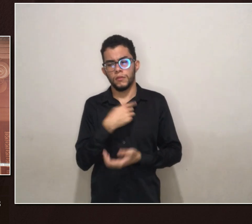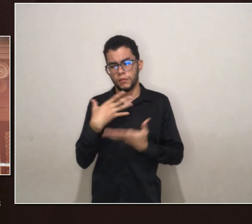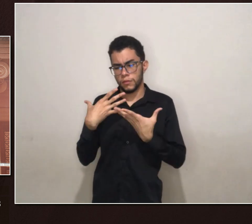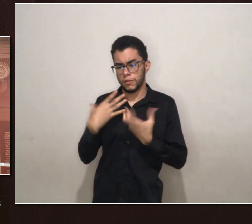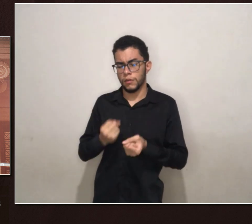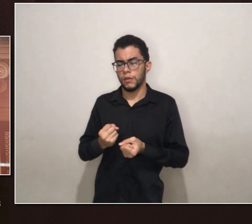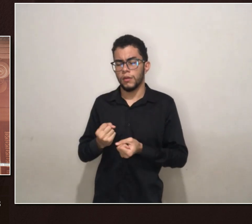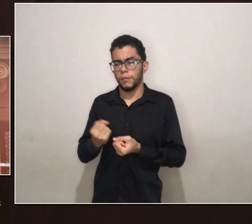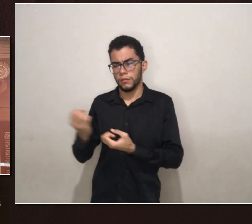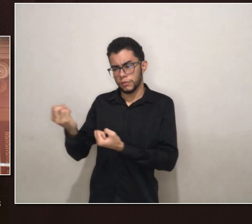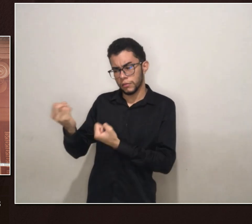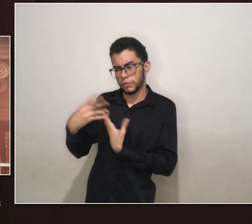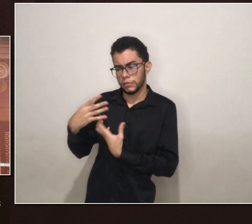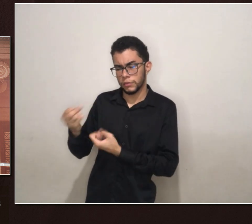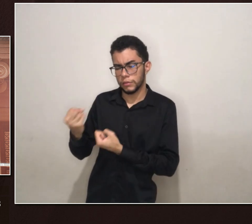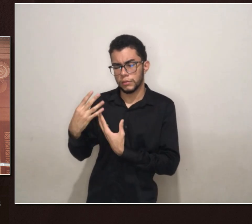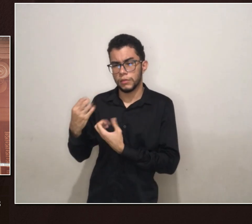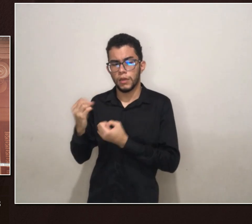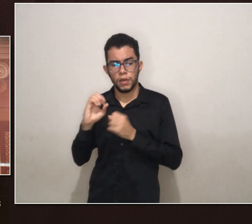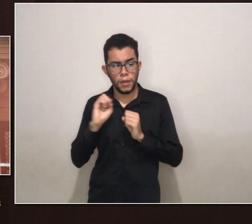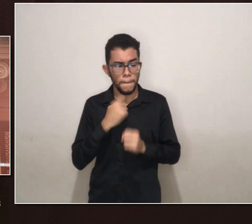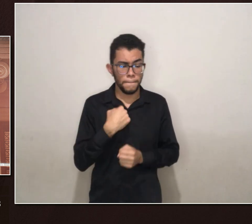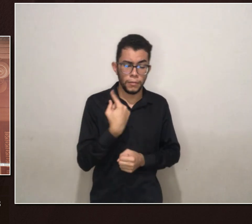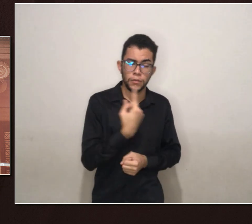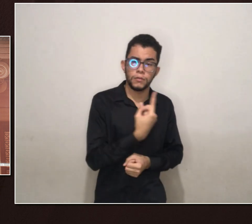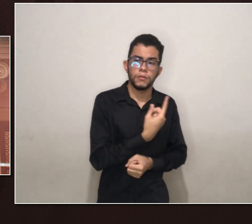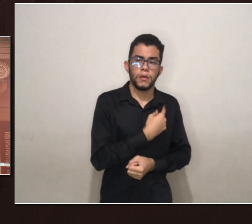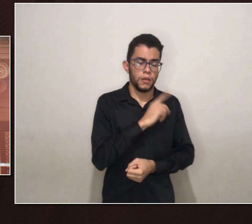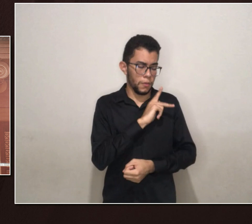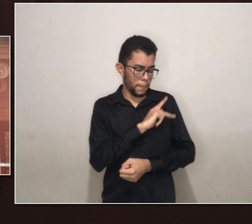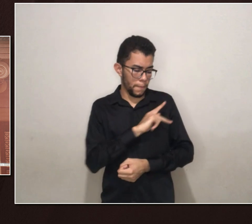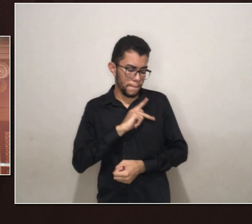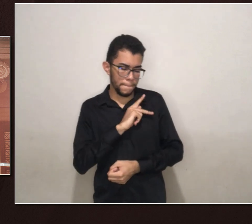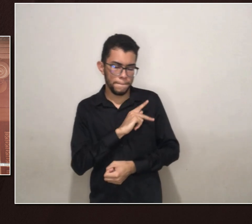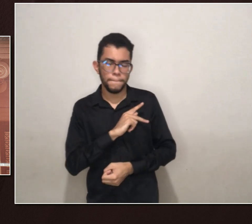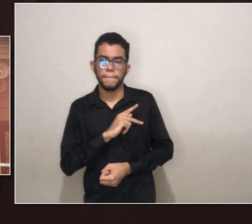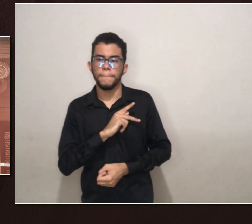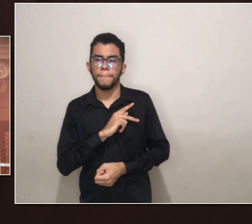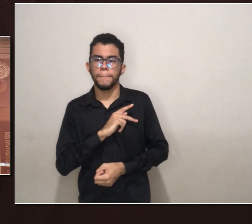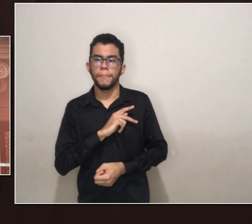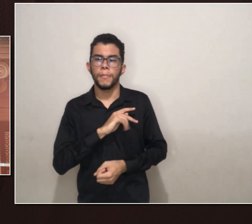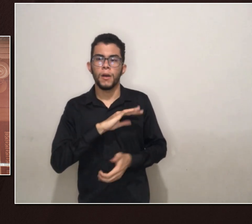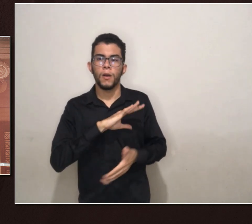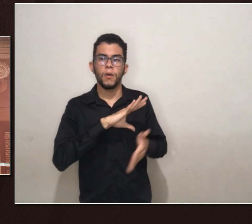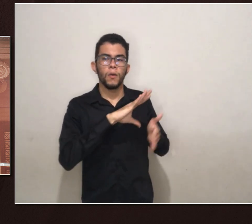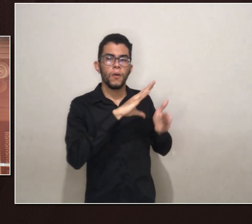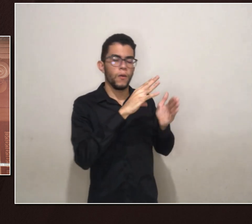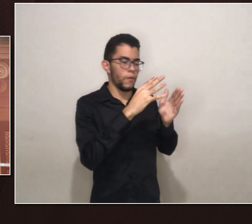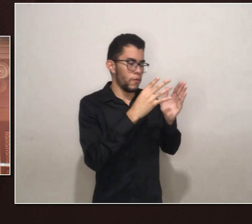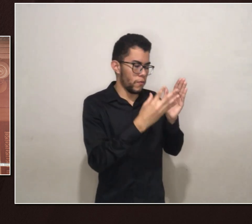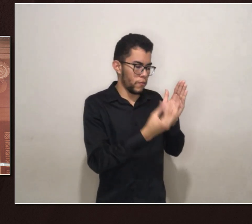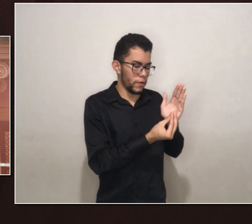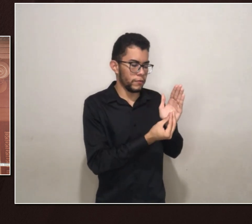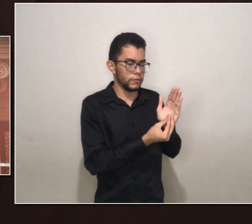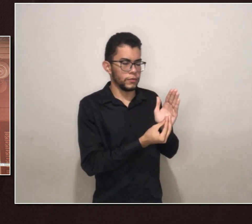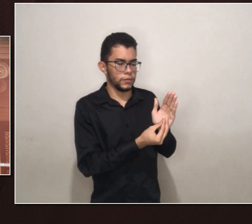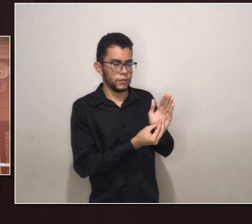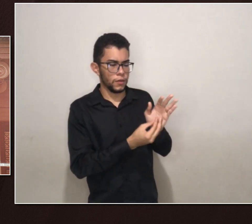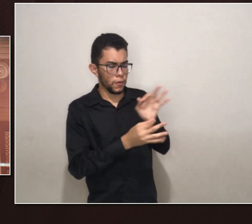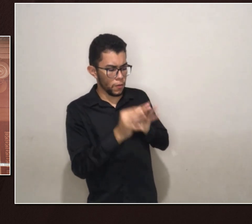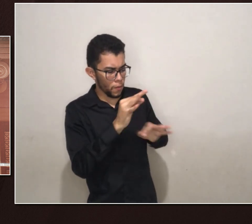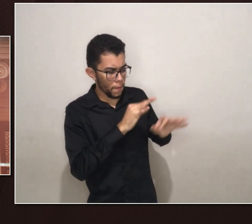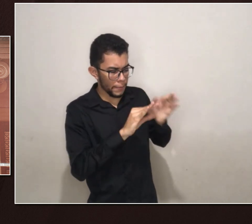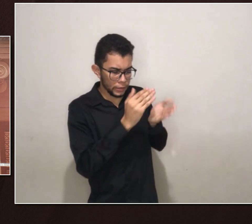quando Paulo levantou igrejas, ele logo estabeleceu presbíteros